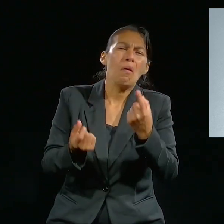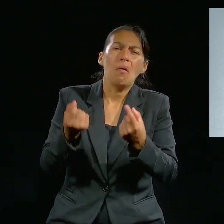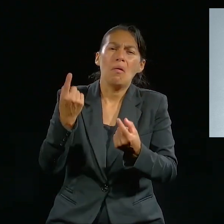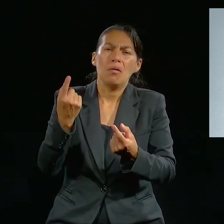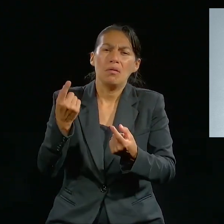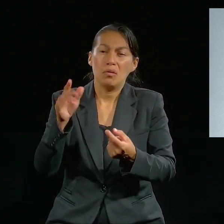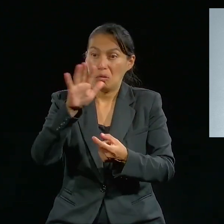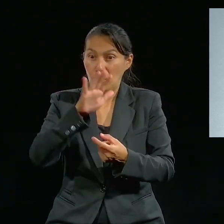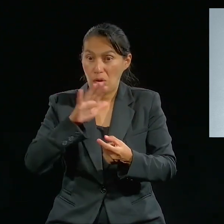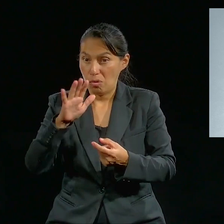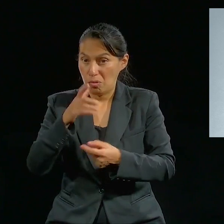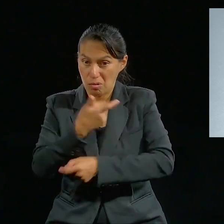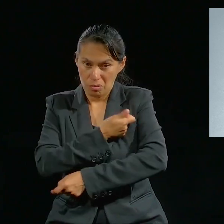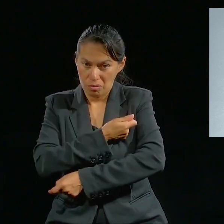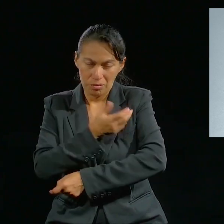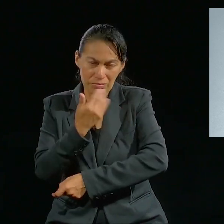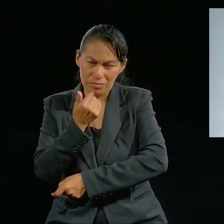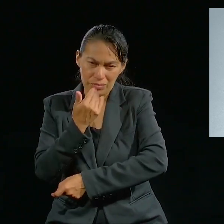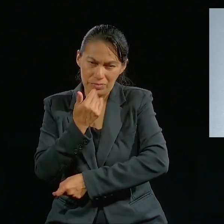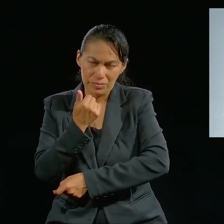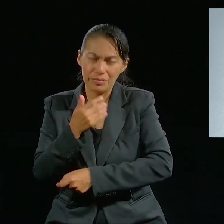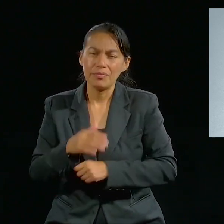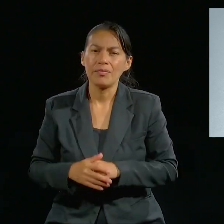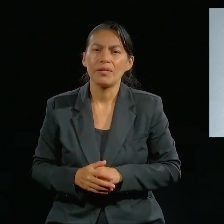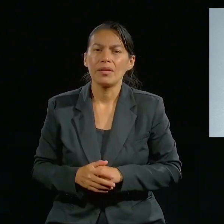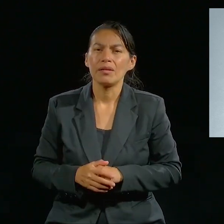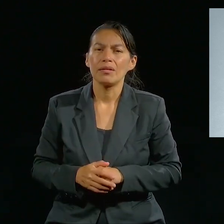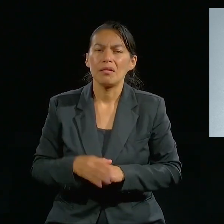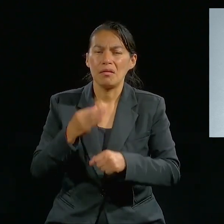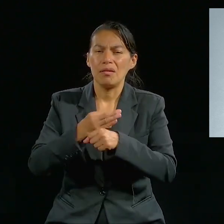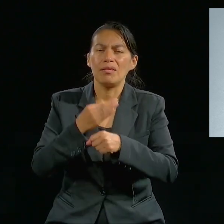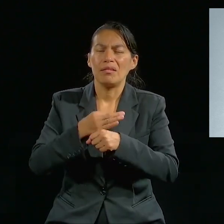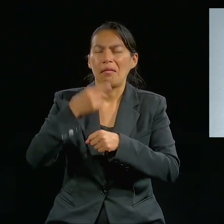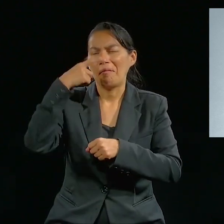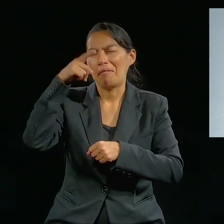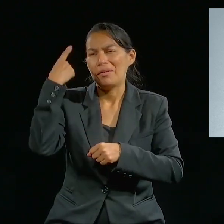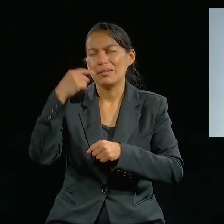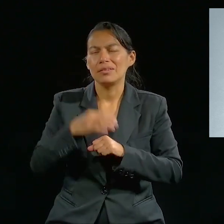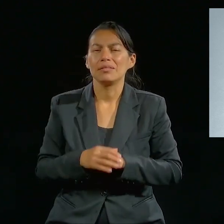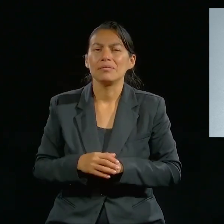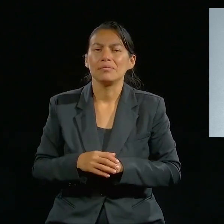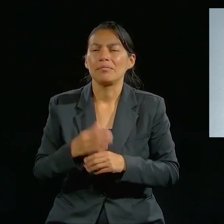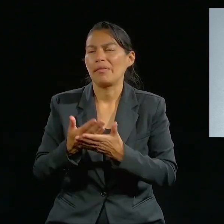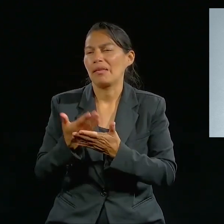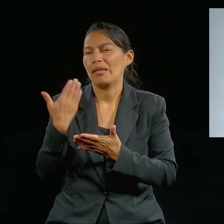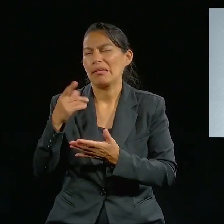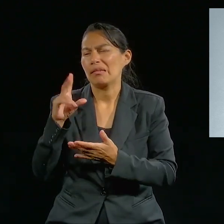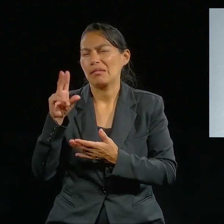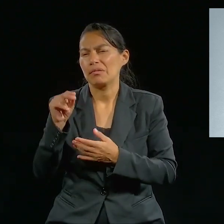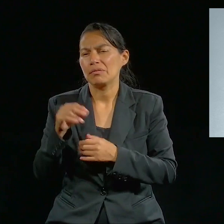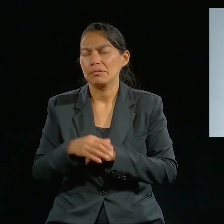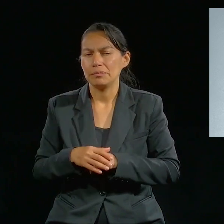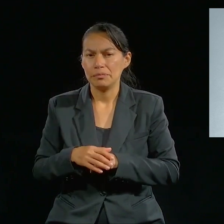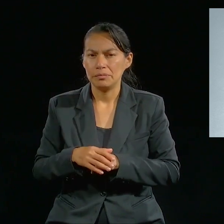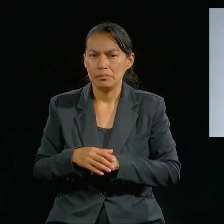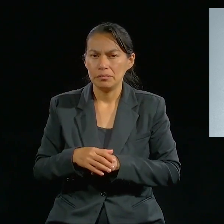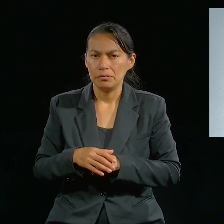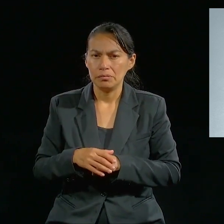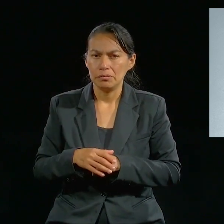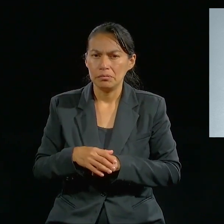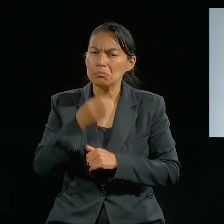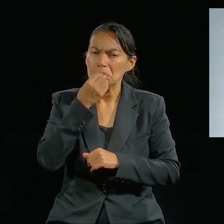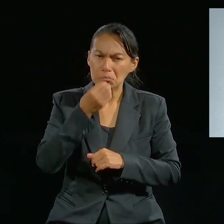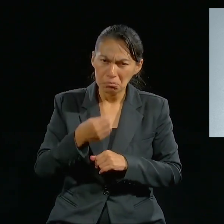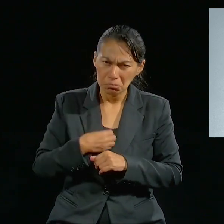aún para la población no como actualmente pues se tiene esa facilidad para las vacunas entonces aún